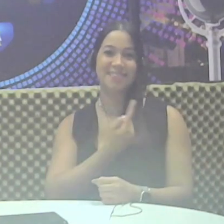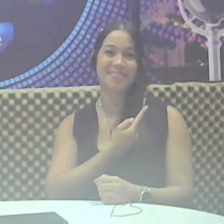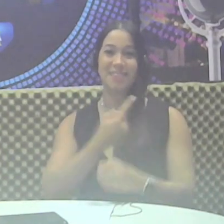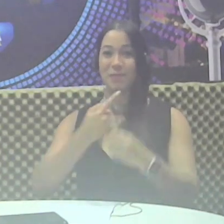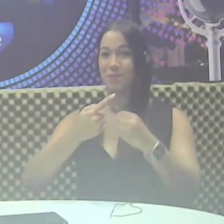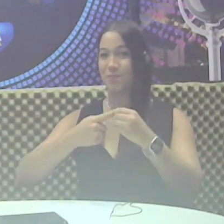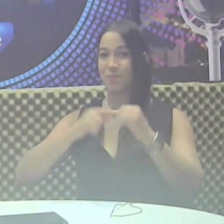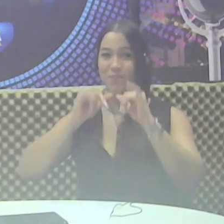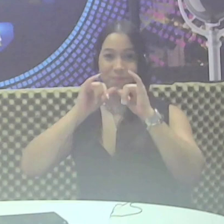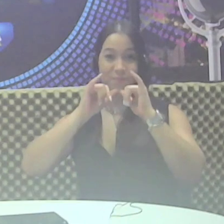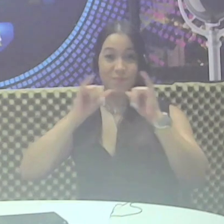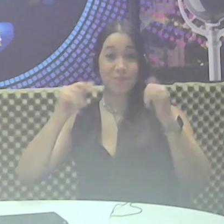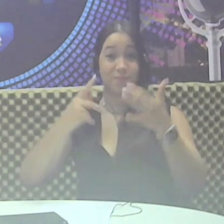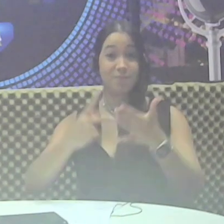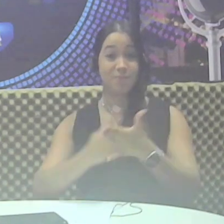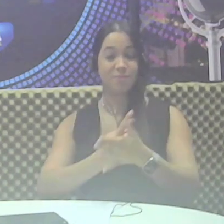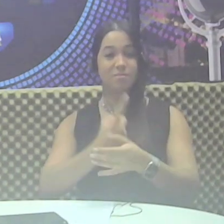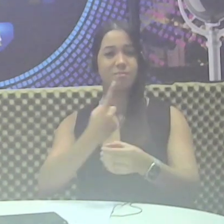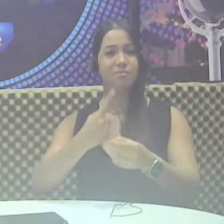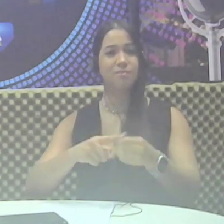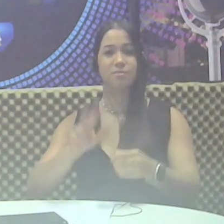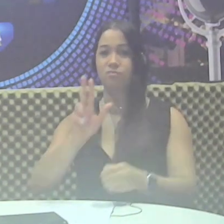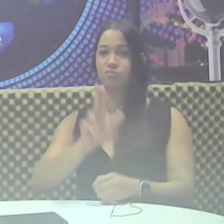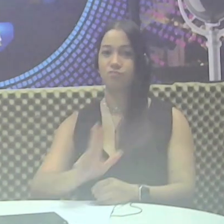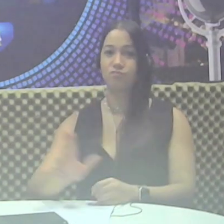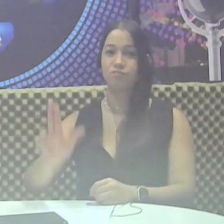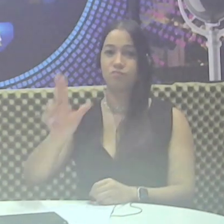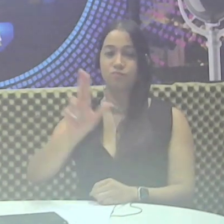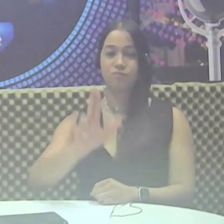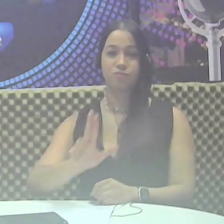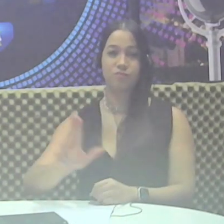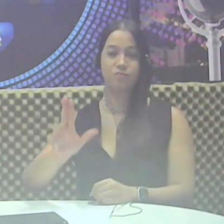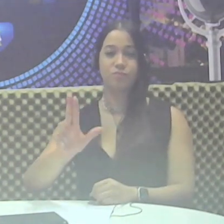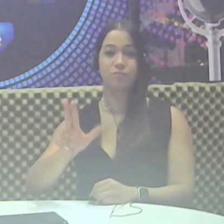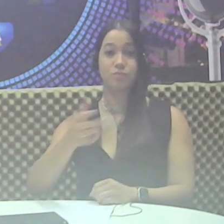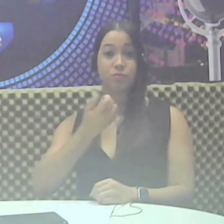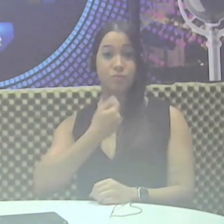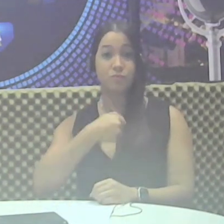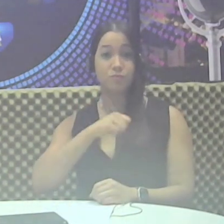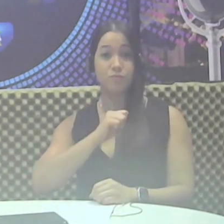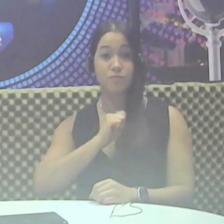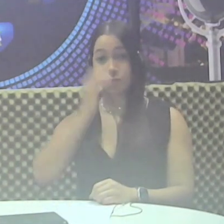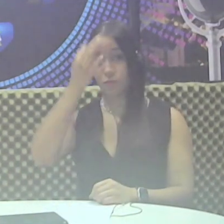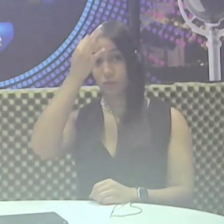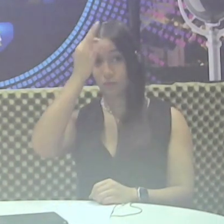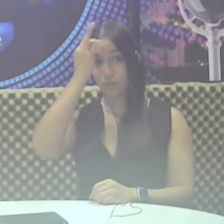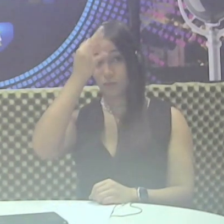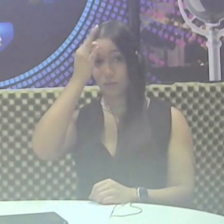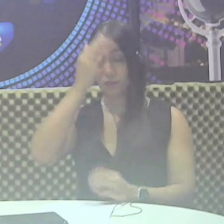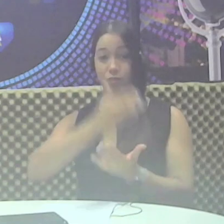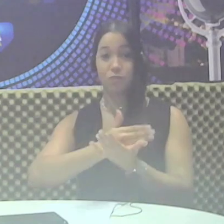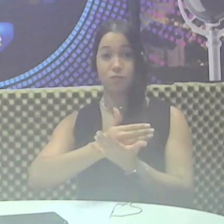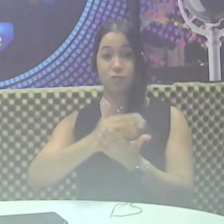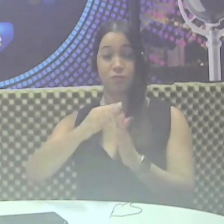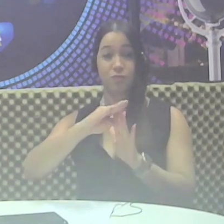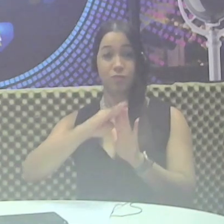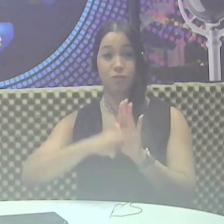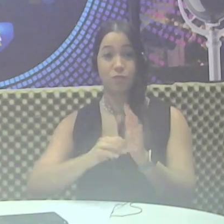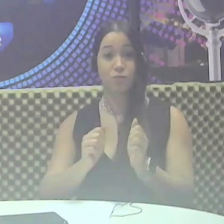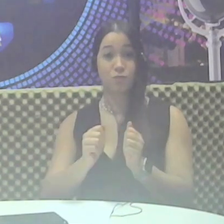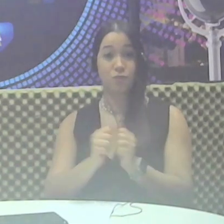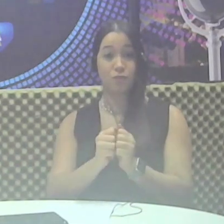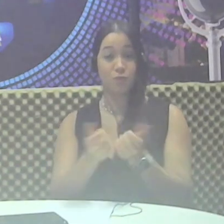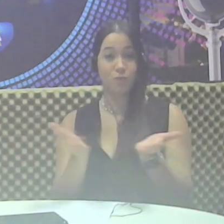Cidade, com um boletim de notícias sobre o que de fato acontece em Uberlândia. Eu sou Fernando Natalho. Vamos juntos